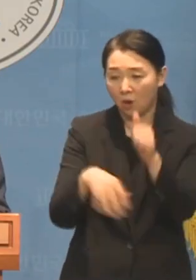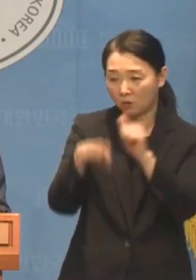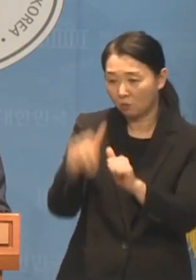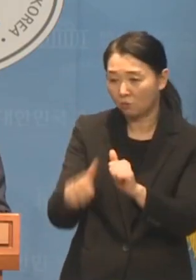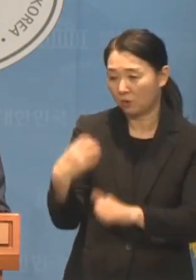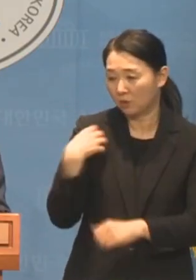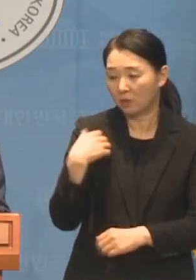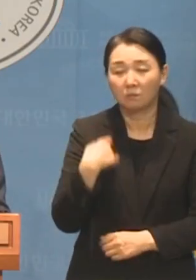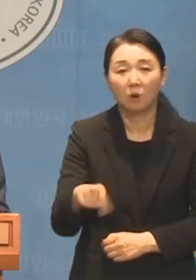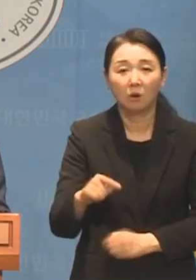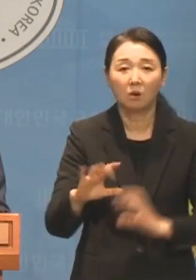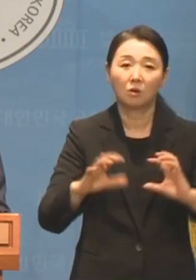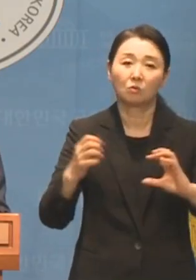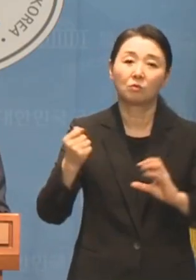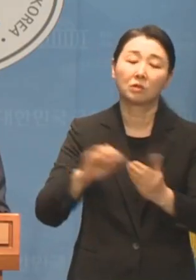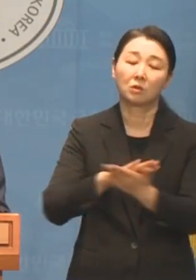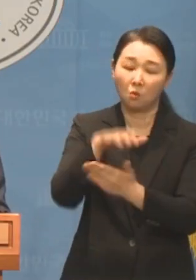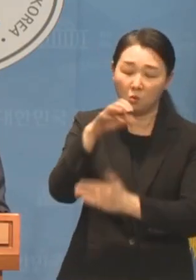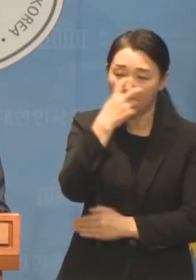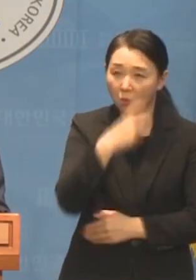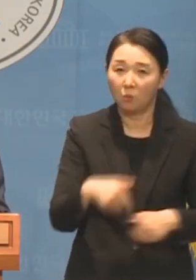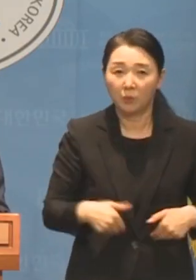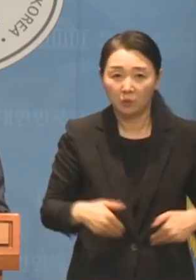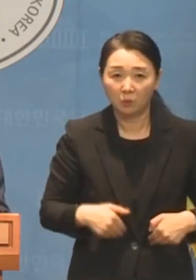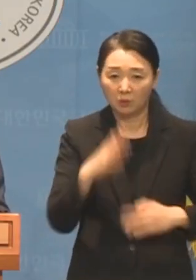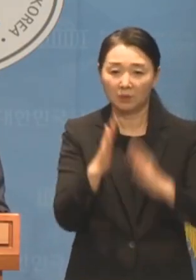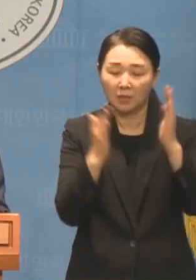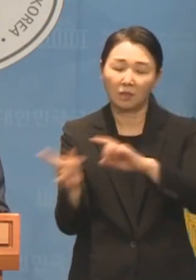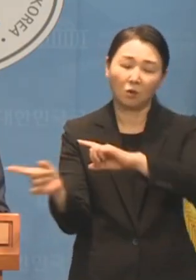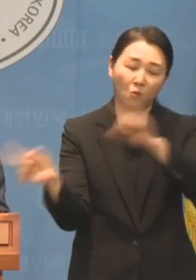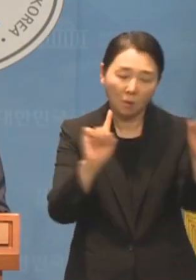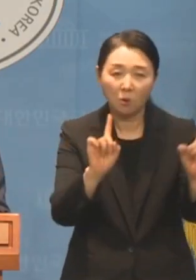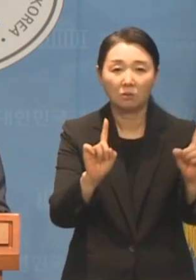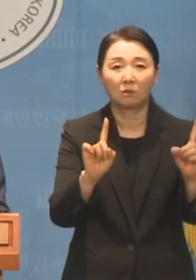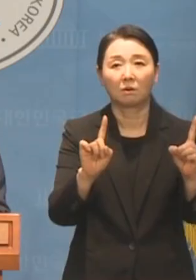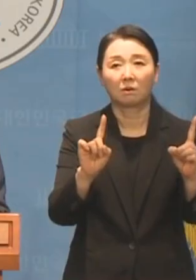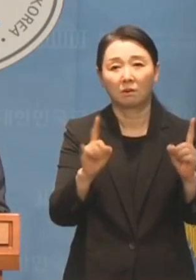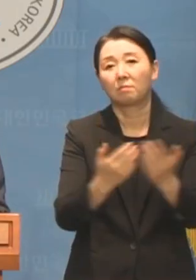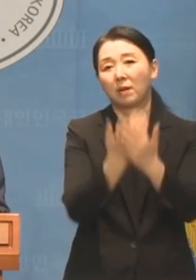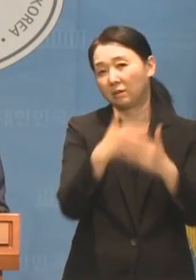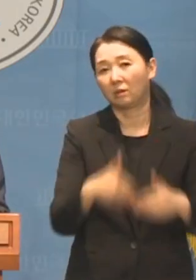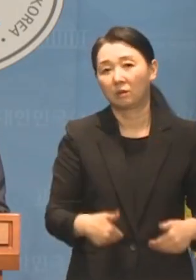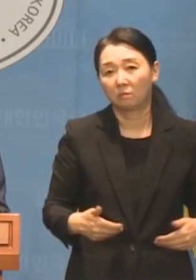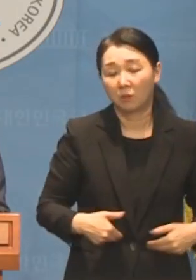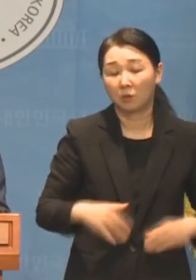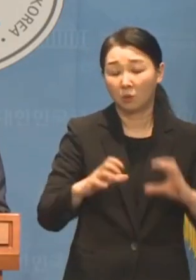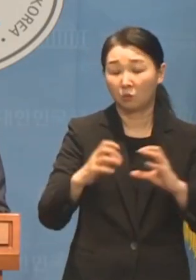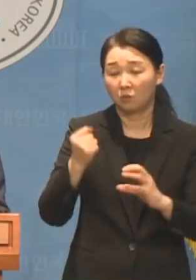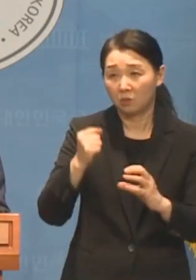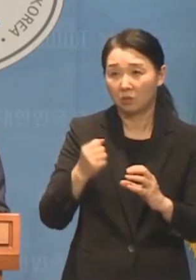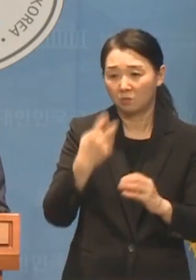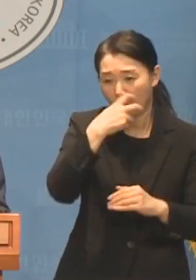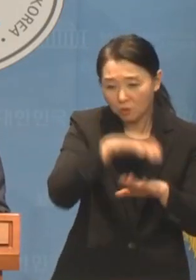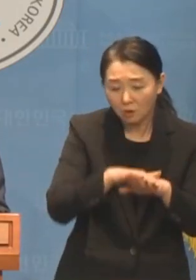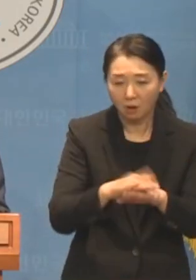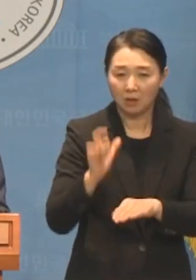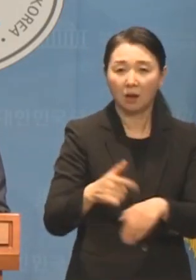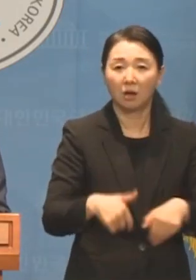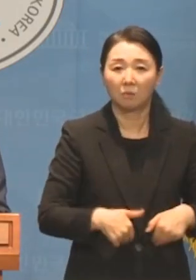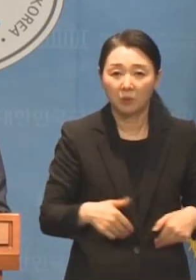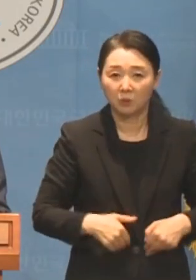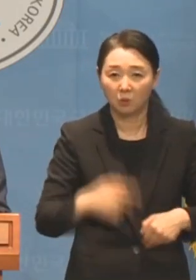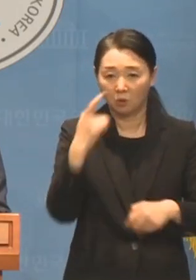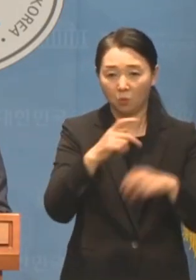일은 국립공원을 보호하고 생태계 회복력을 높이는 일입니다. 국립공원의 보전을 강화하고